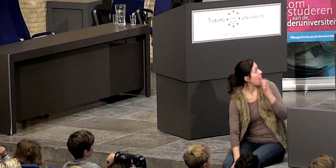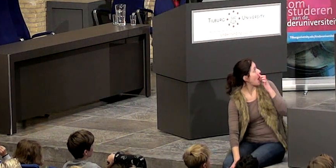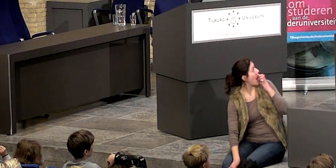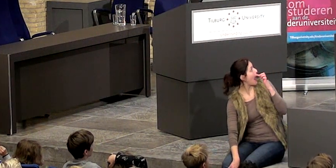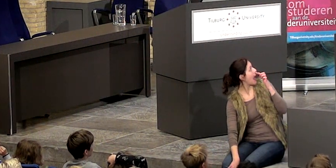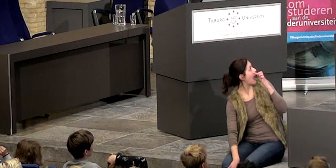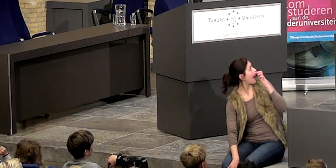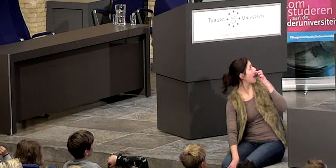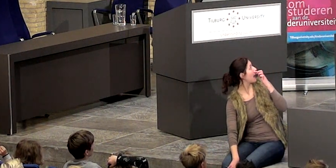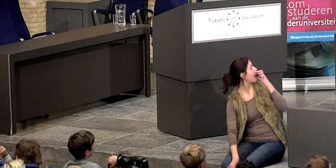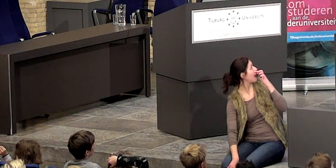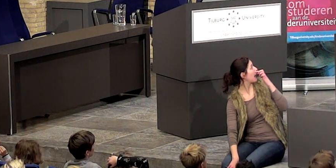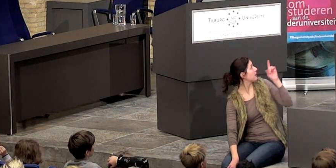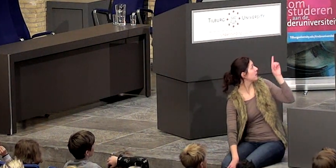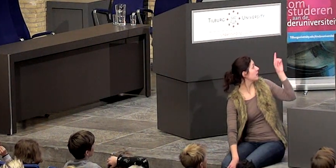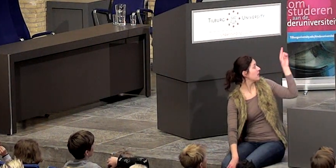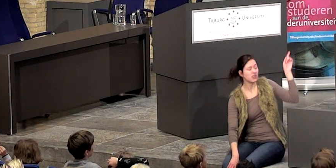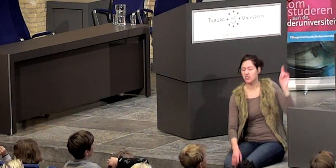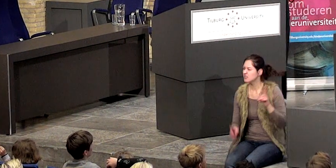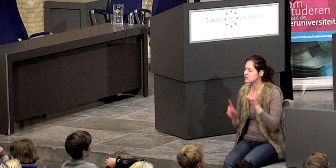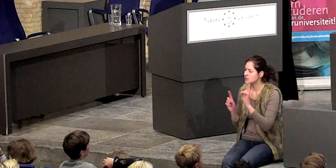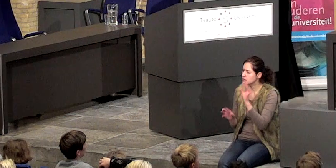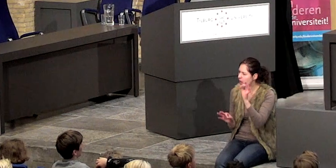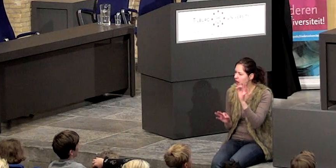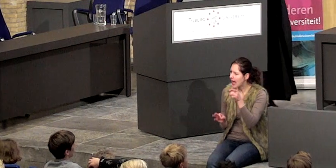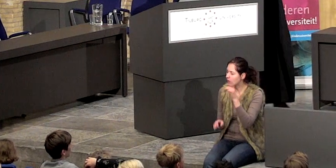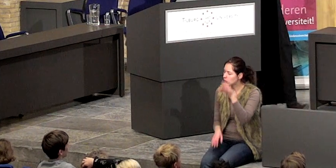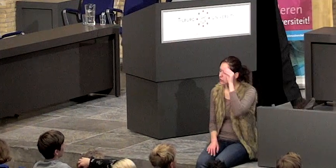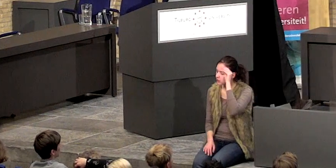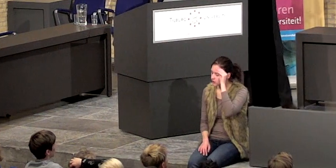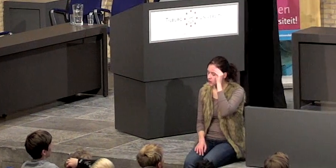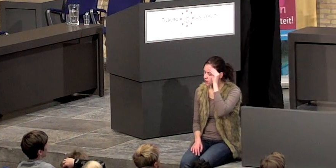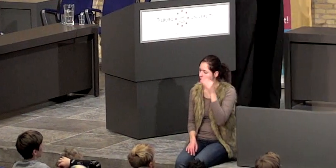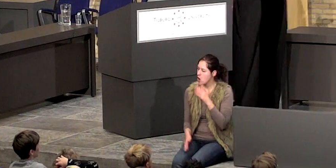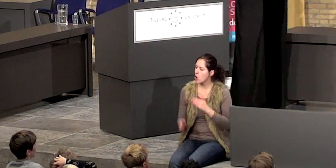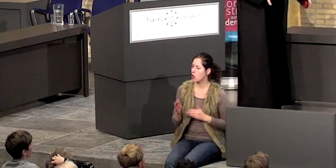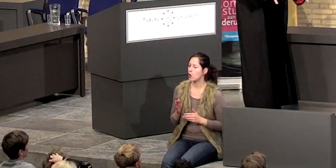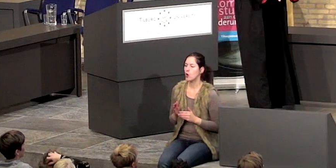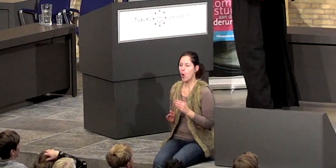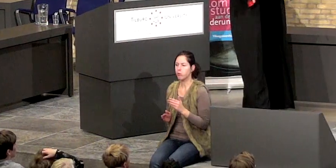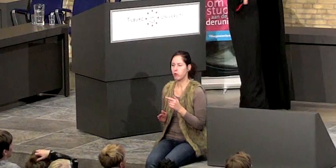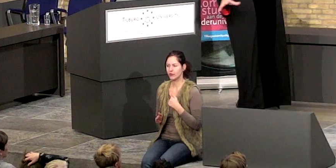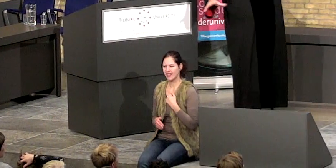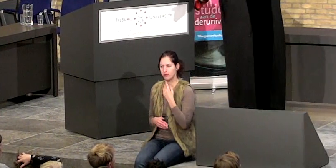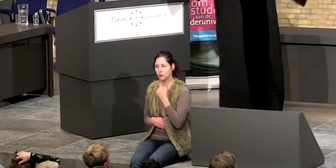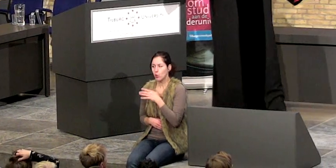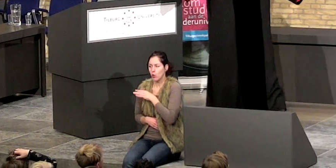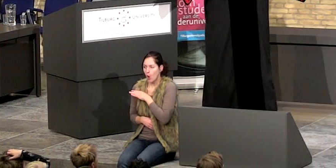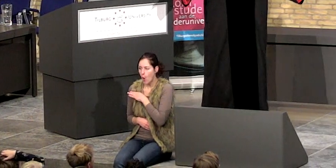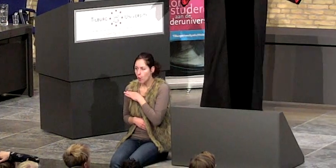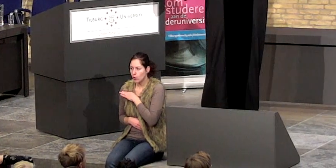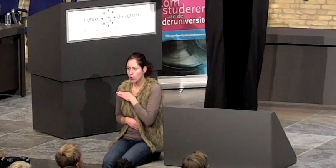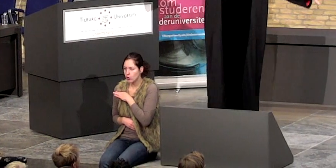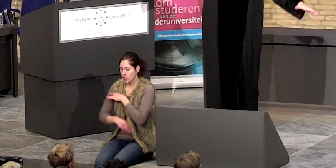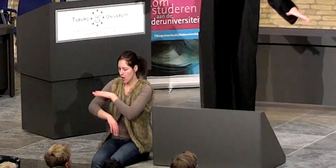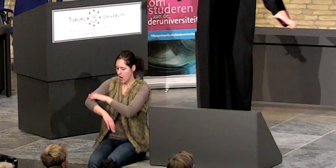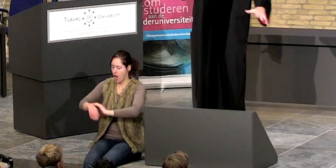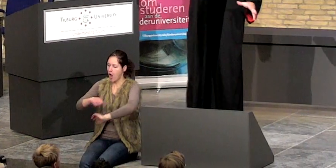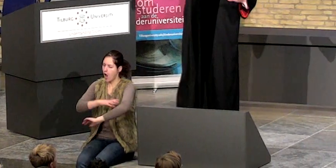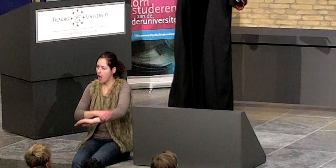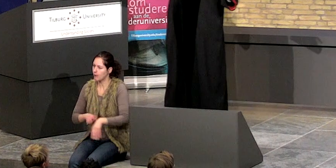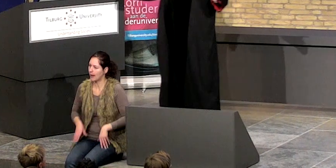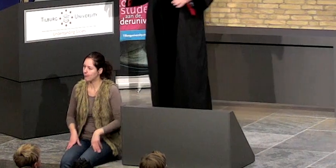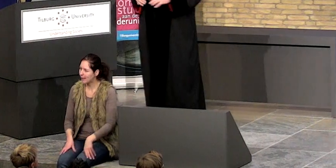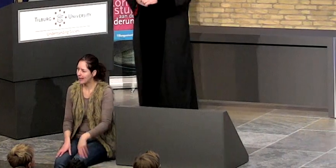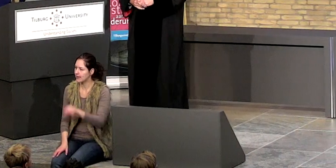Want dat is wel belangrijk dat je er even bij realiseert. Als ik het over robots heb, dan heb ik het ook over die dingetjes met armen en benen en die Wally's of